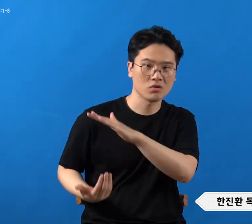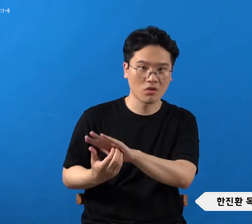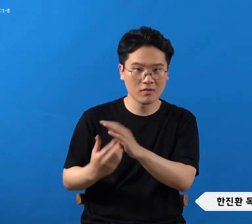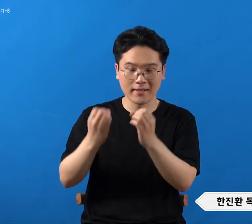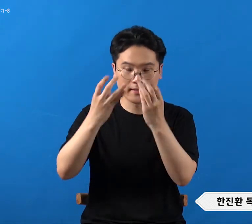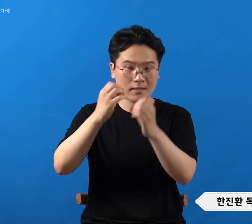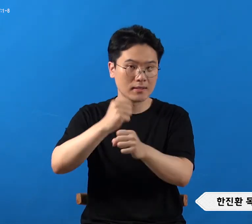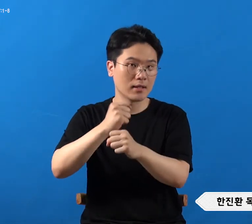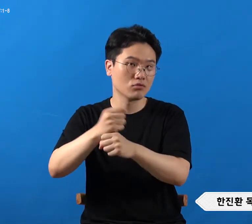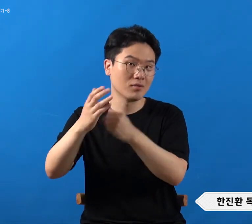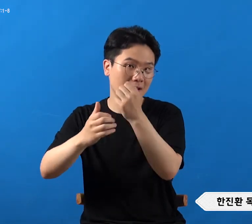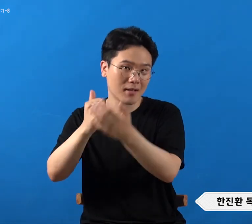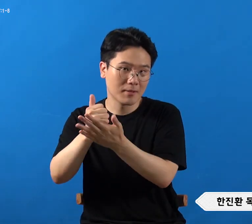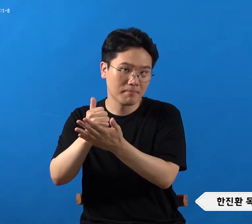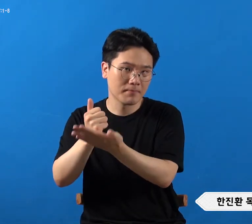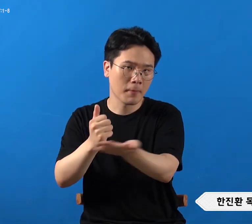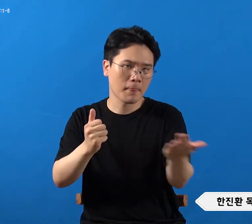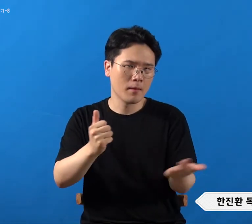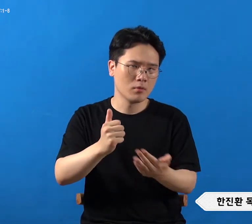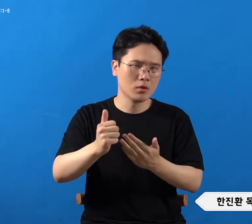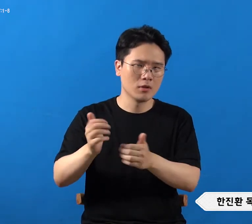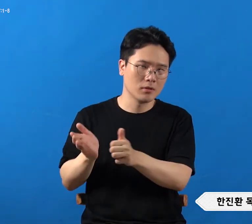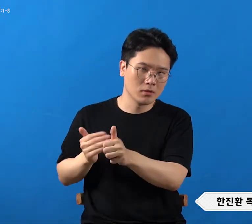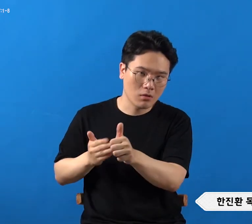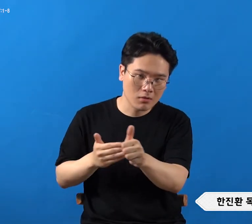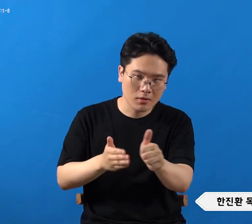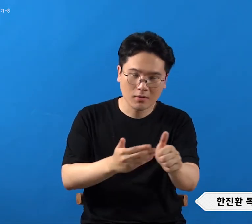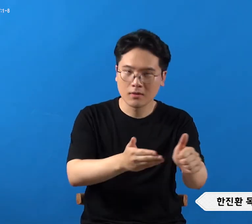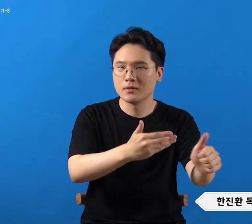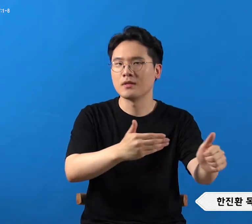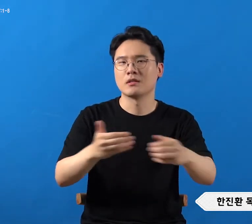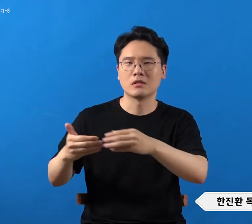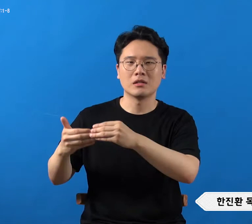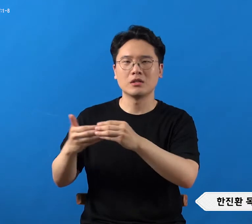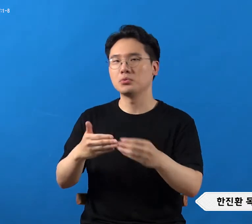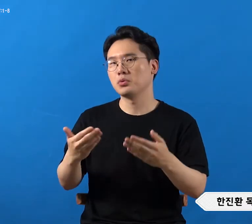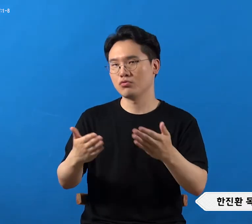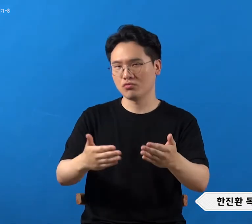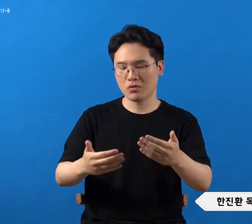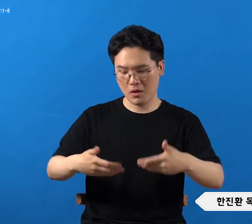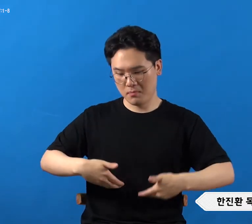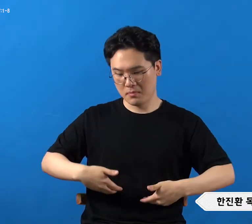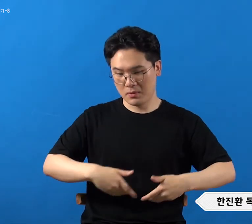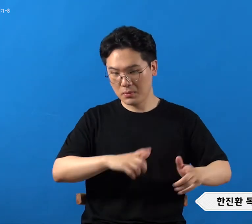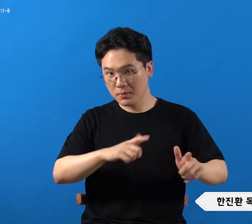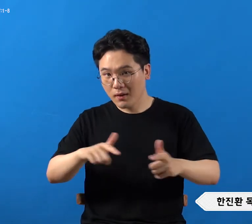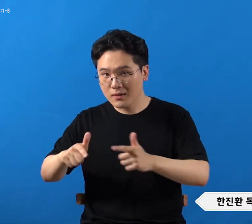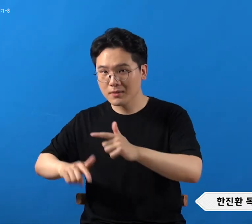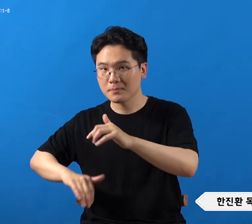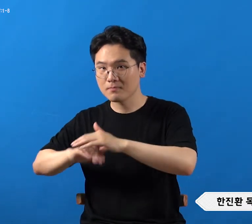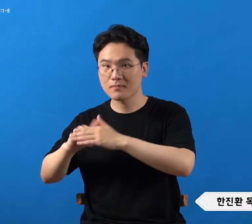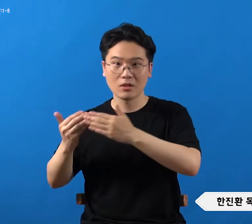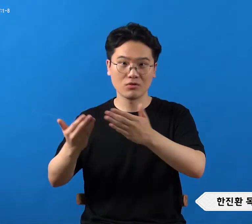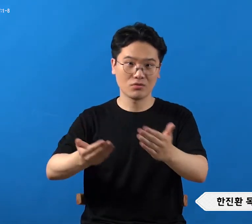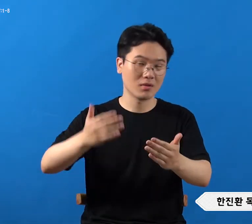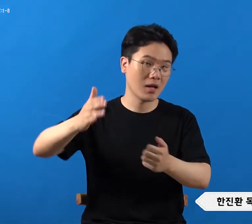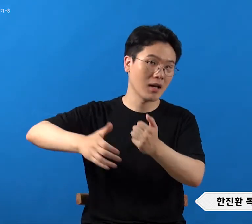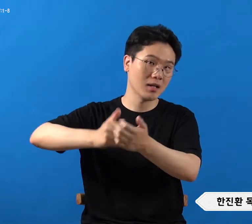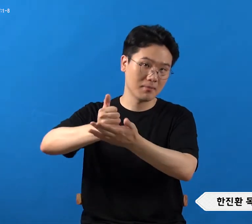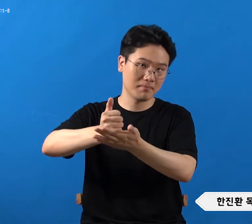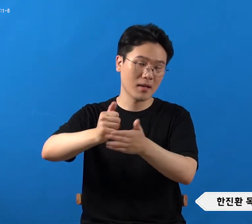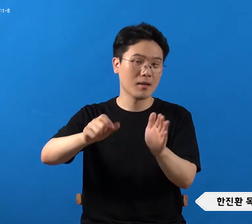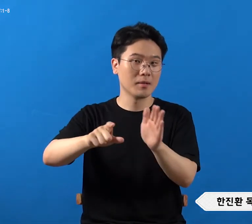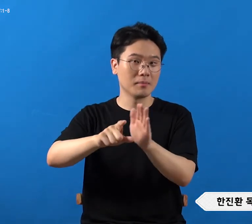세밀하게 우리를 인도하실 수 있는 하나님, 우리의 필요를 얼마든지 공급해 주실 수 있는 하나님, 그 무한하신